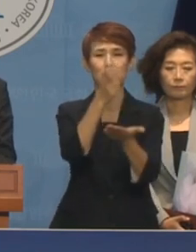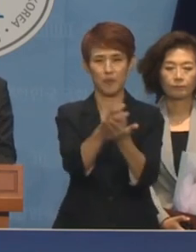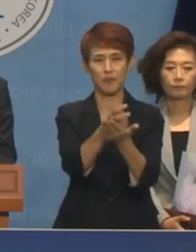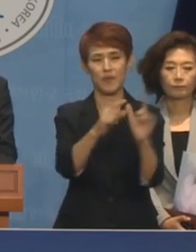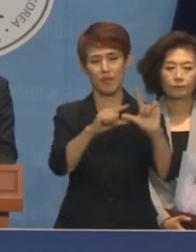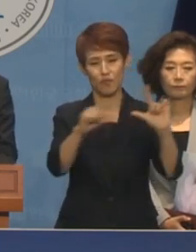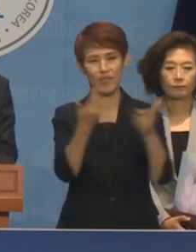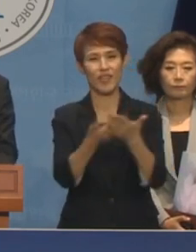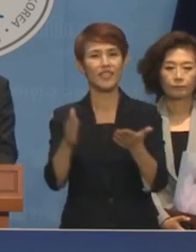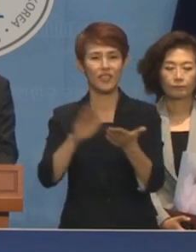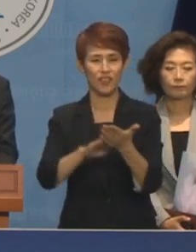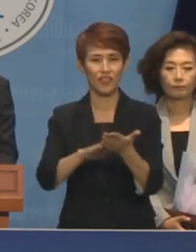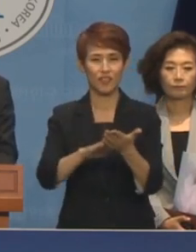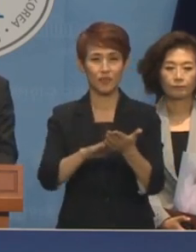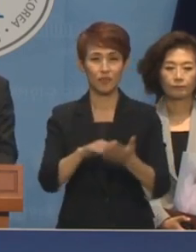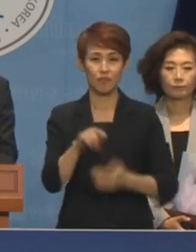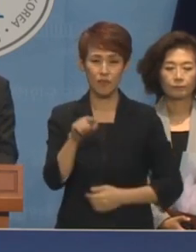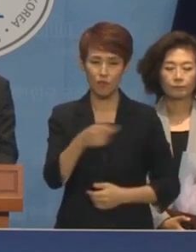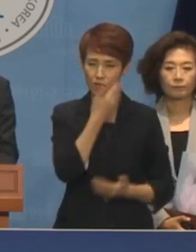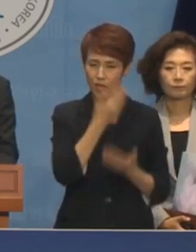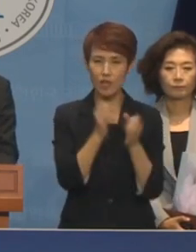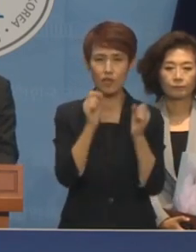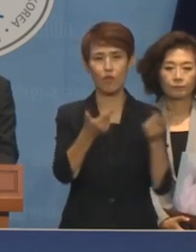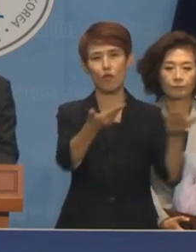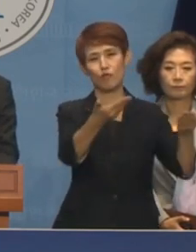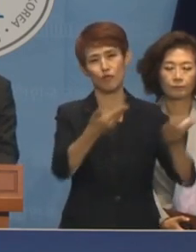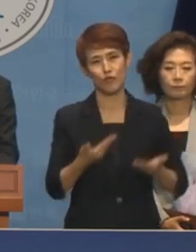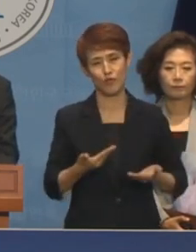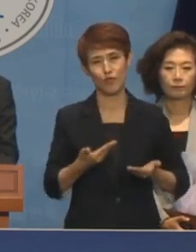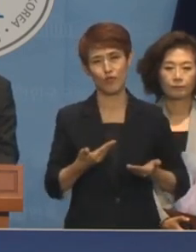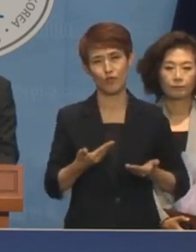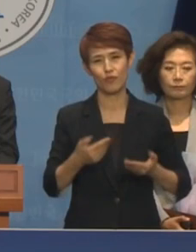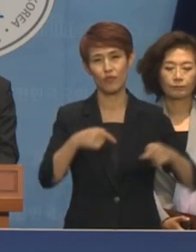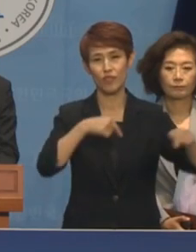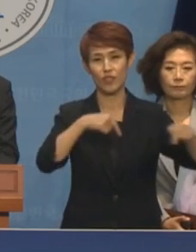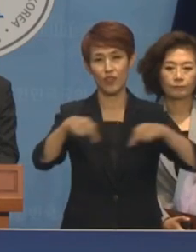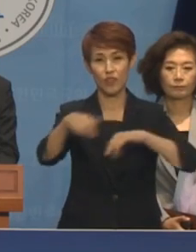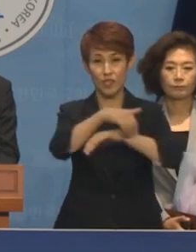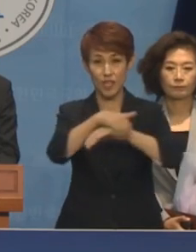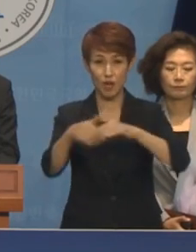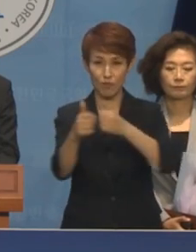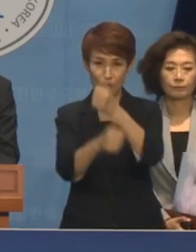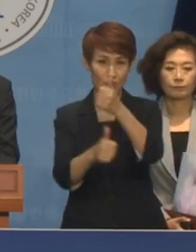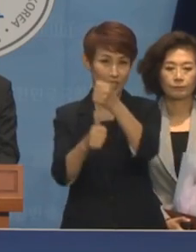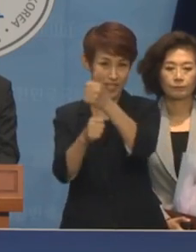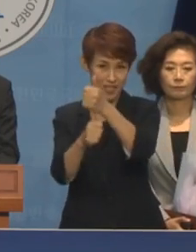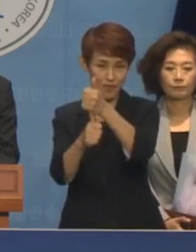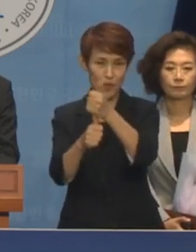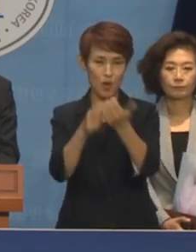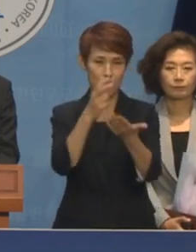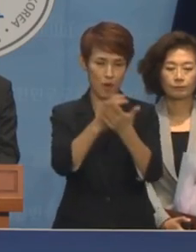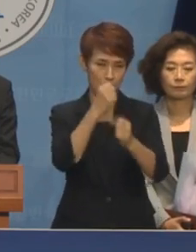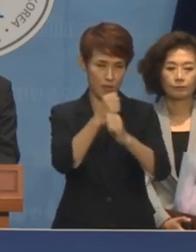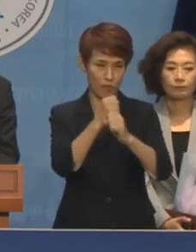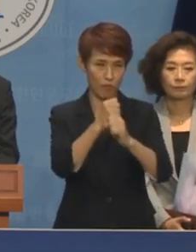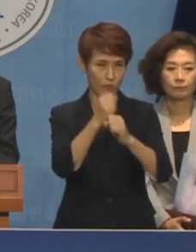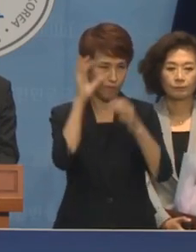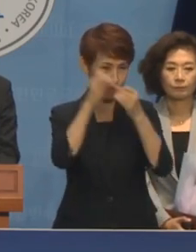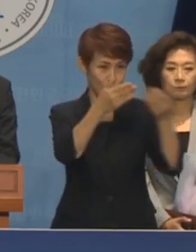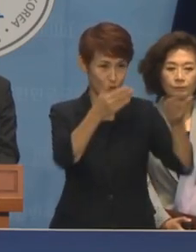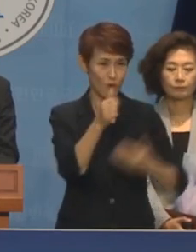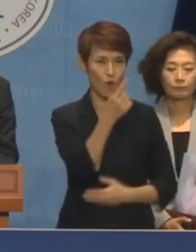법률안입니다. 우선 귀한 기회를 마련해 주신 민병덕 정책위원회 부위원장님과 법안 발의를 동의해 주신 홍익표